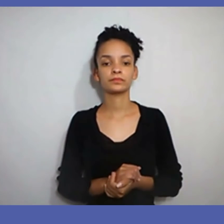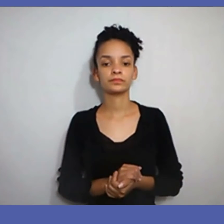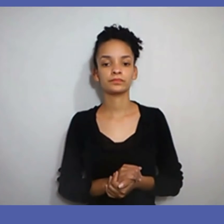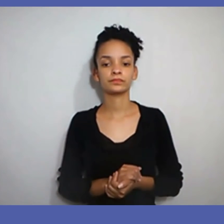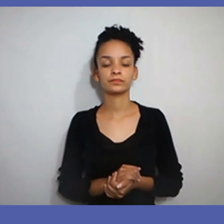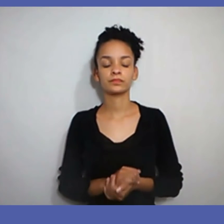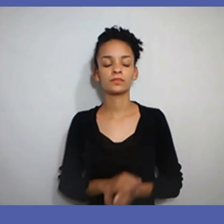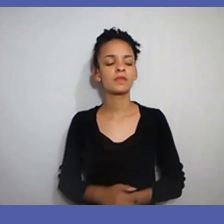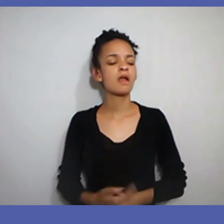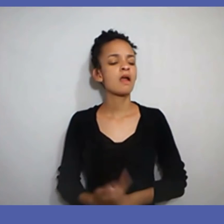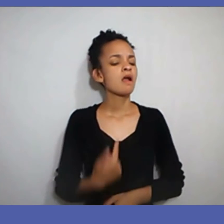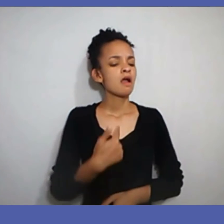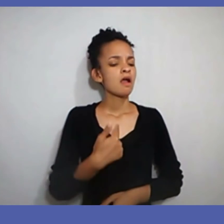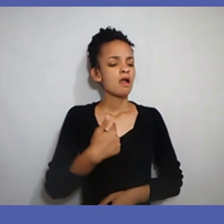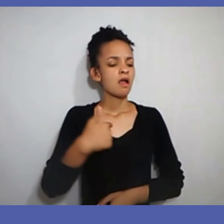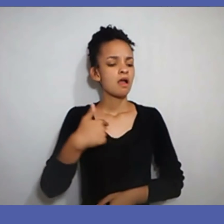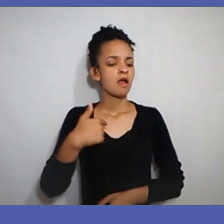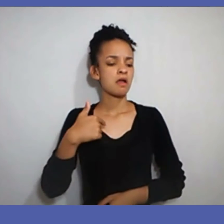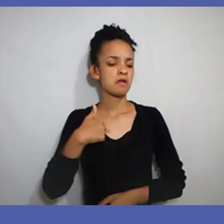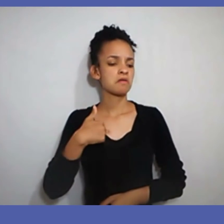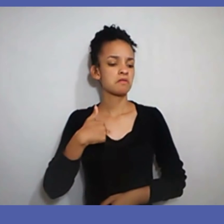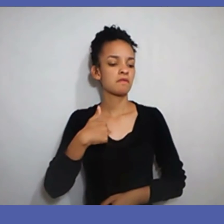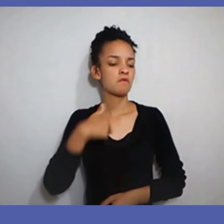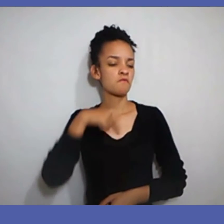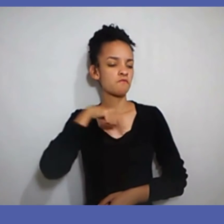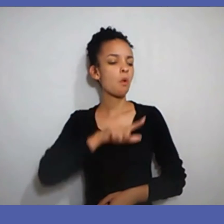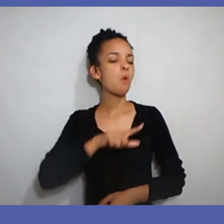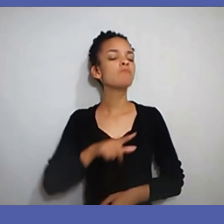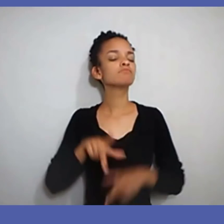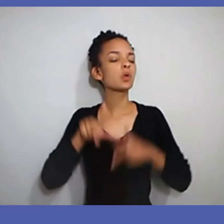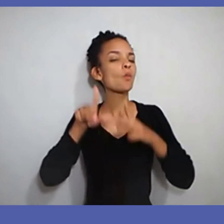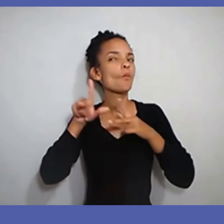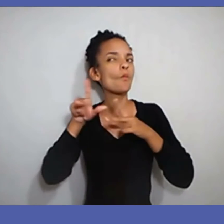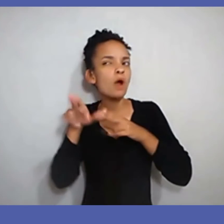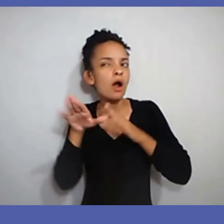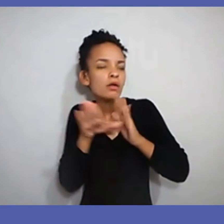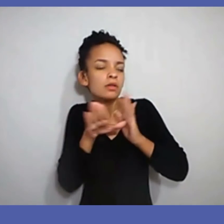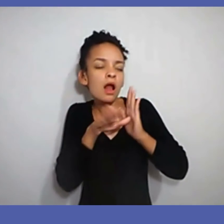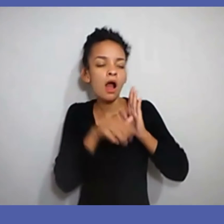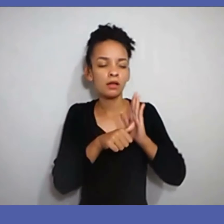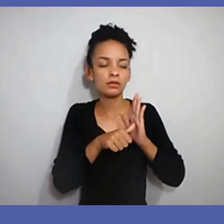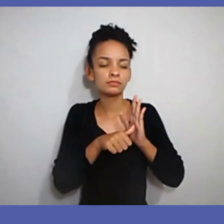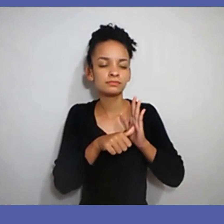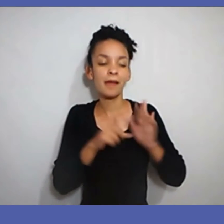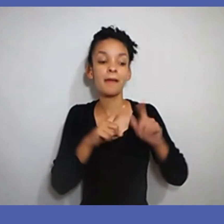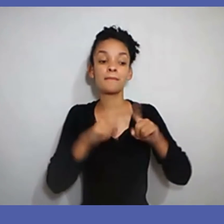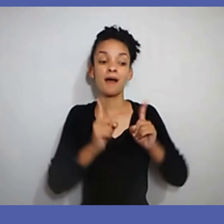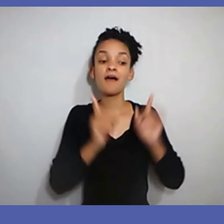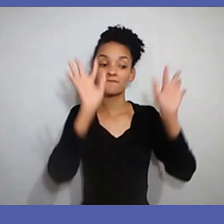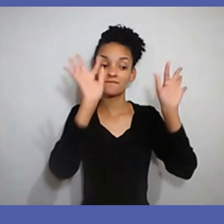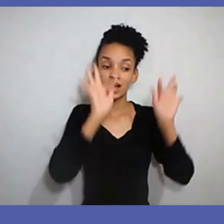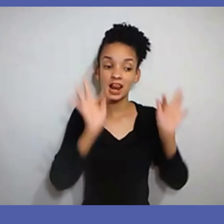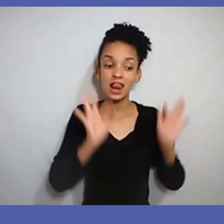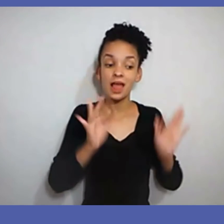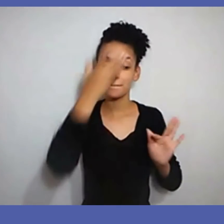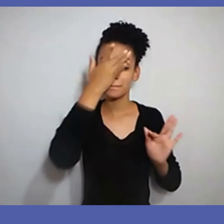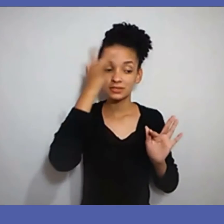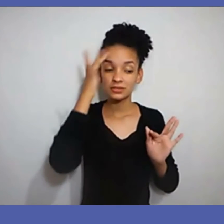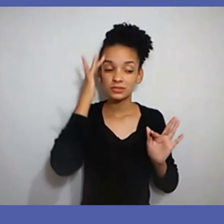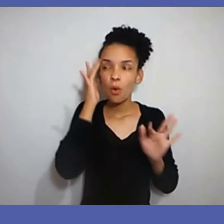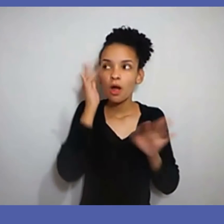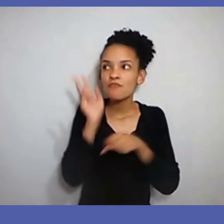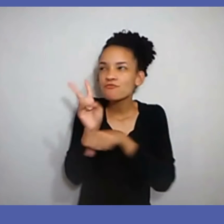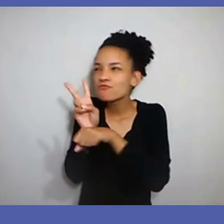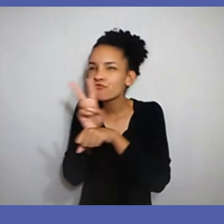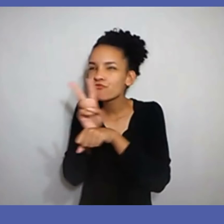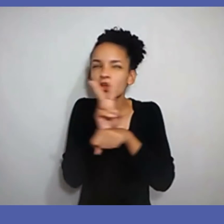como vem o ladrão. Bem-aventurado aquele que vigia, aquele que guarda as suas vestes, para que